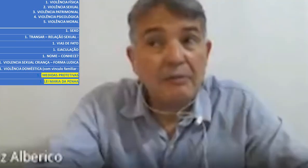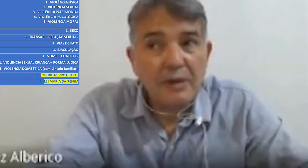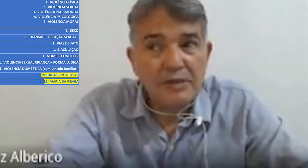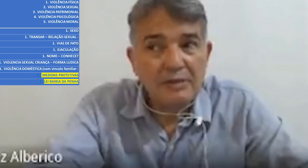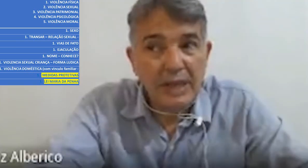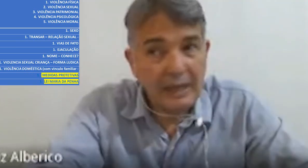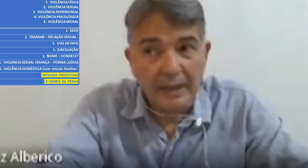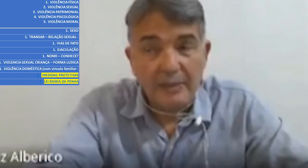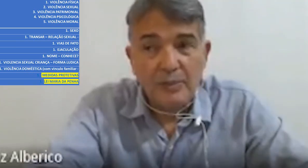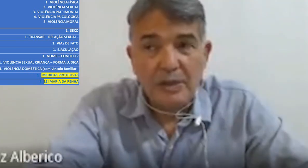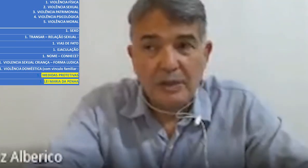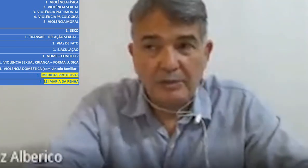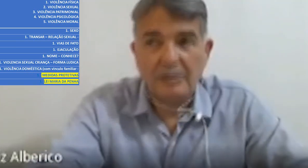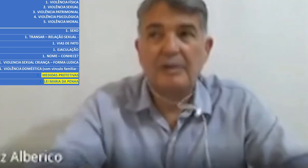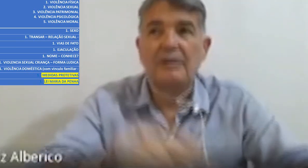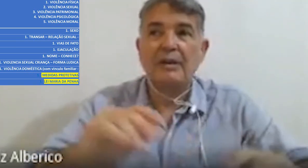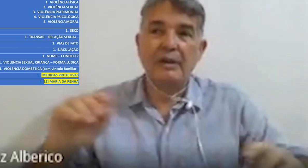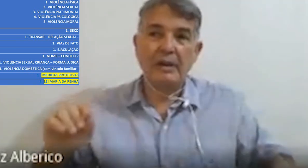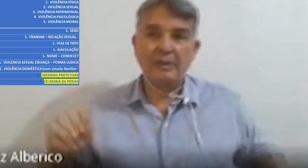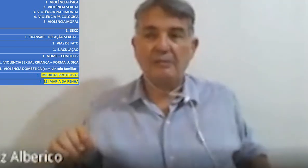veja, porque